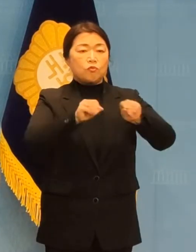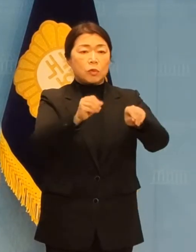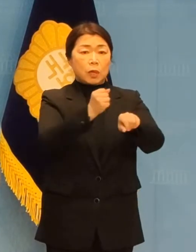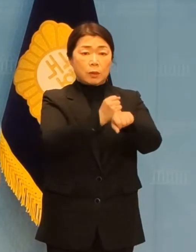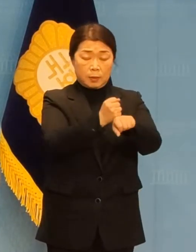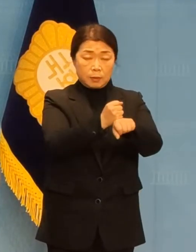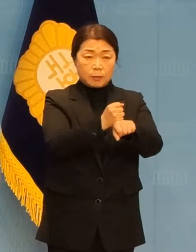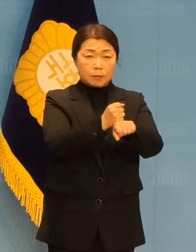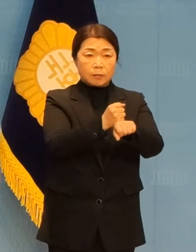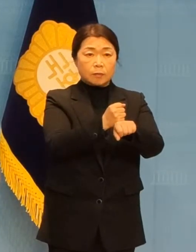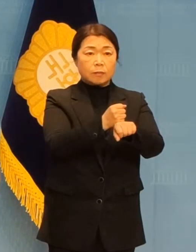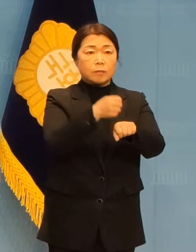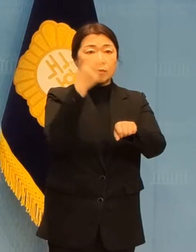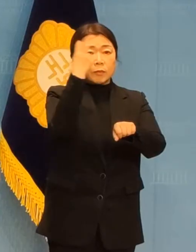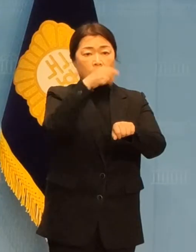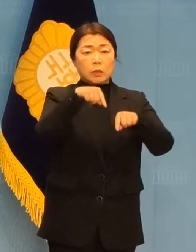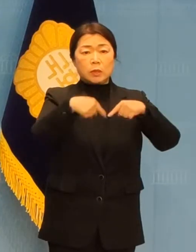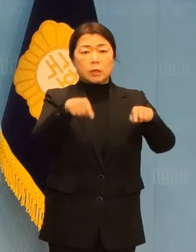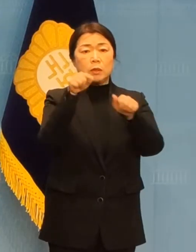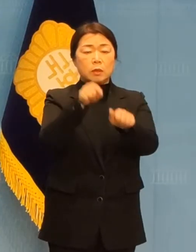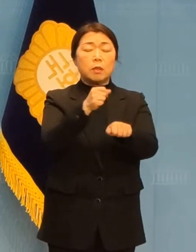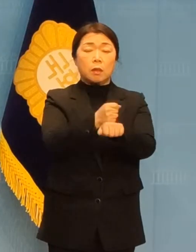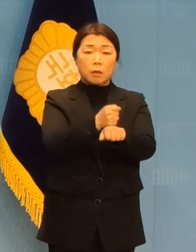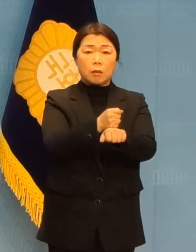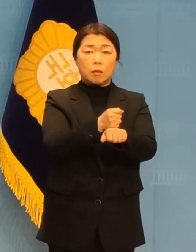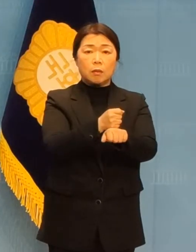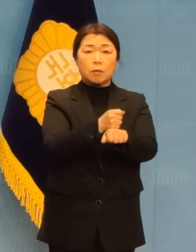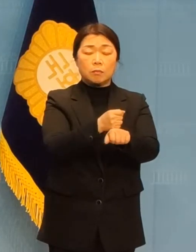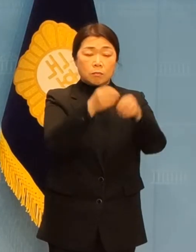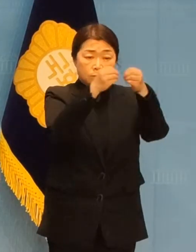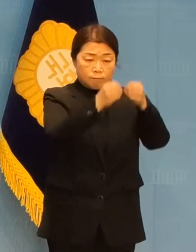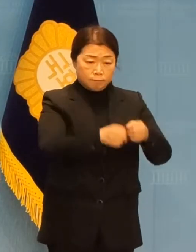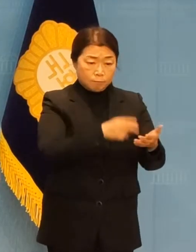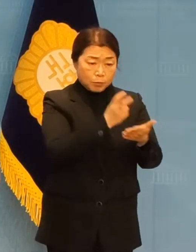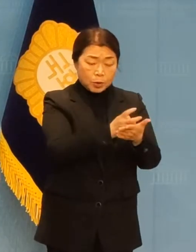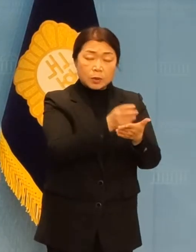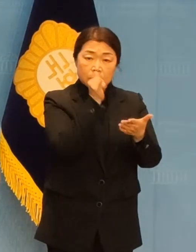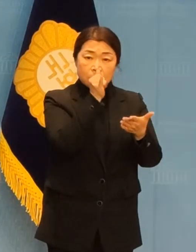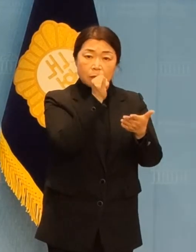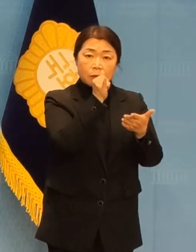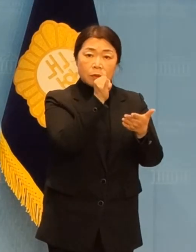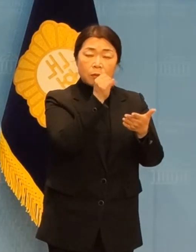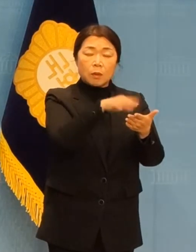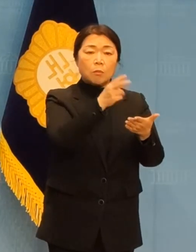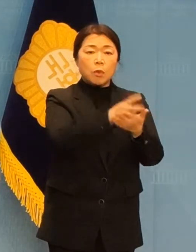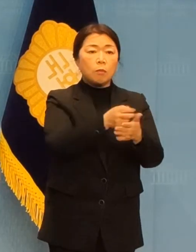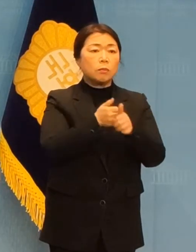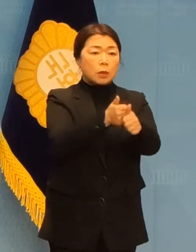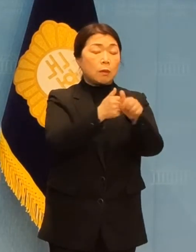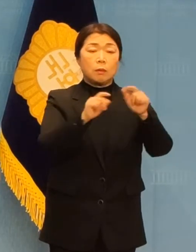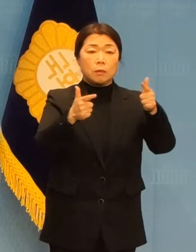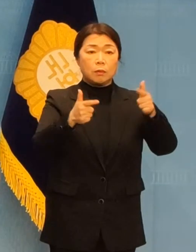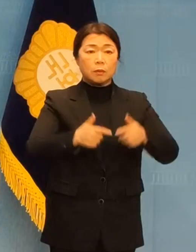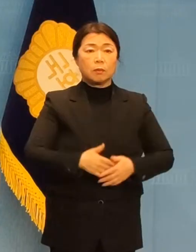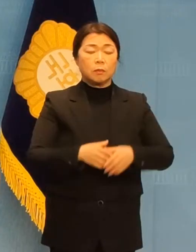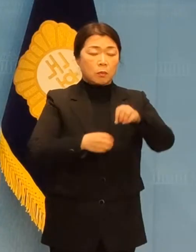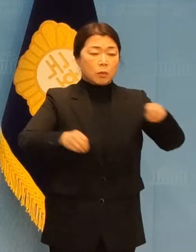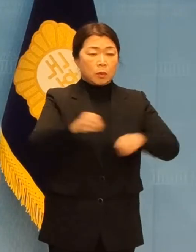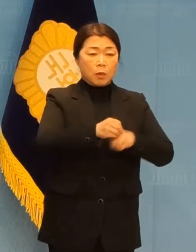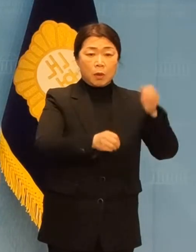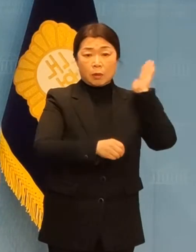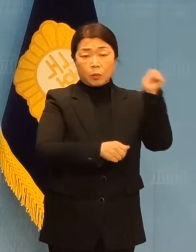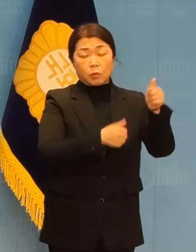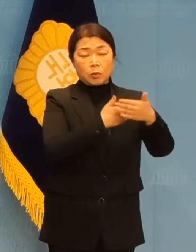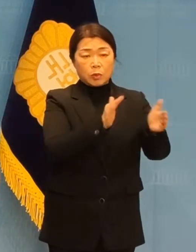감독을 지시해라 하고 되어 있습니다. 그렇게 했습니까? 오히려 대통령실, 홍보수석실